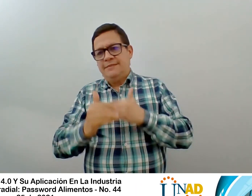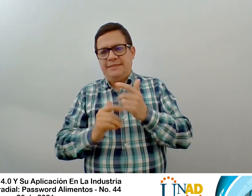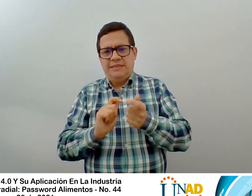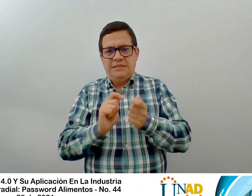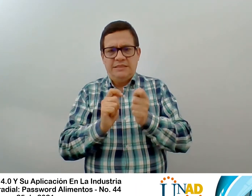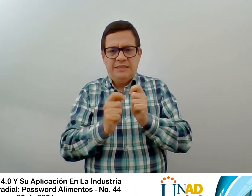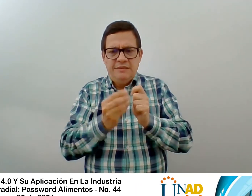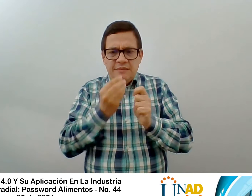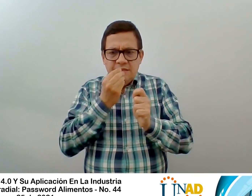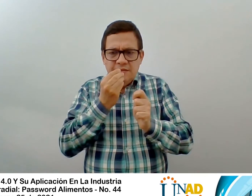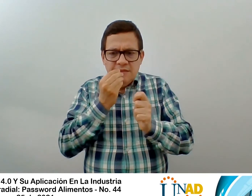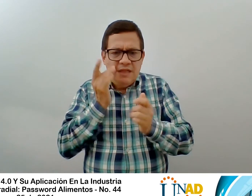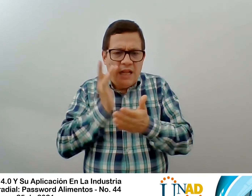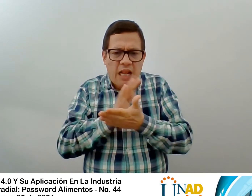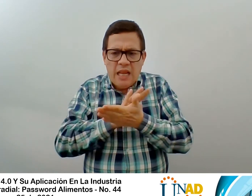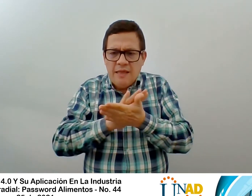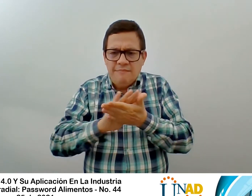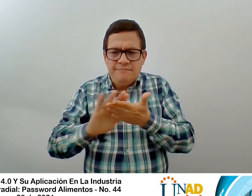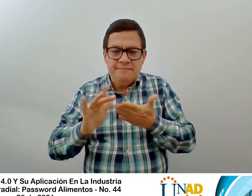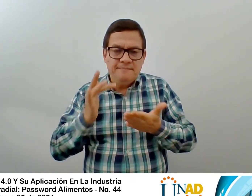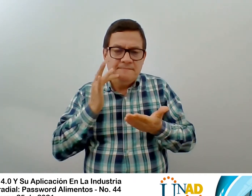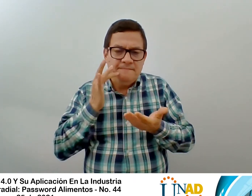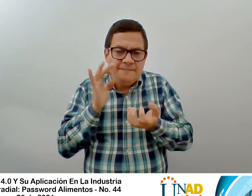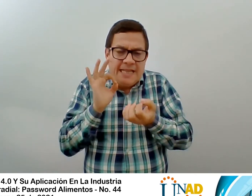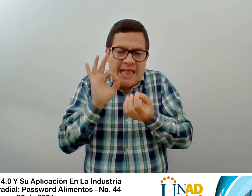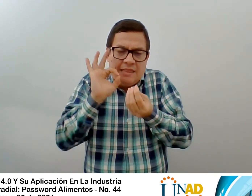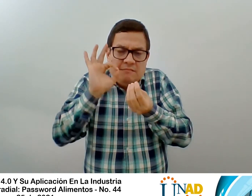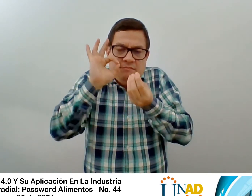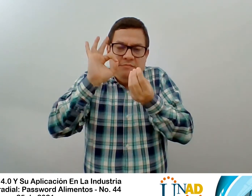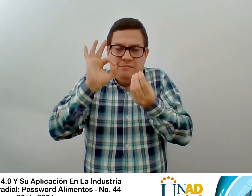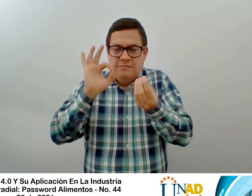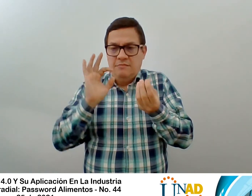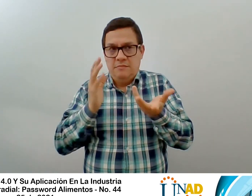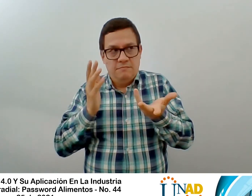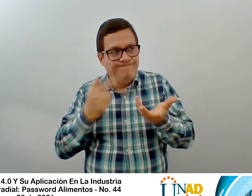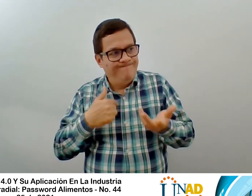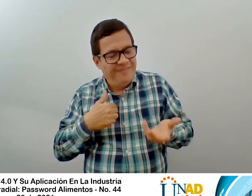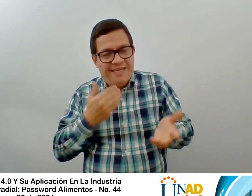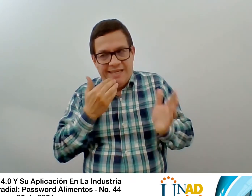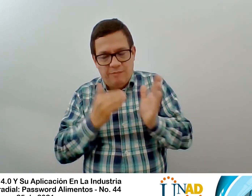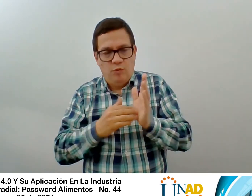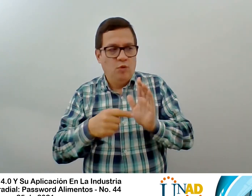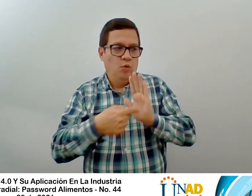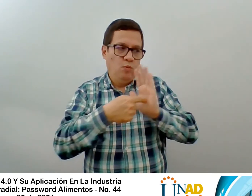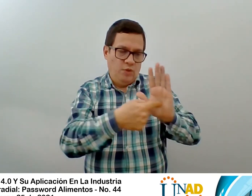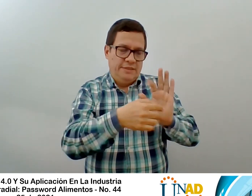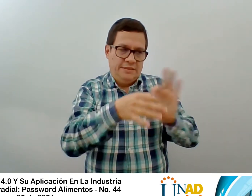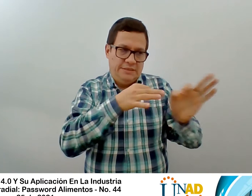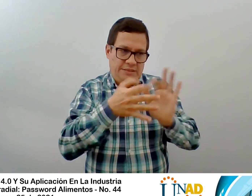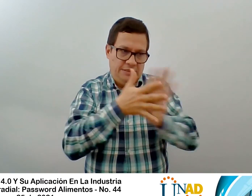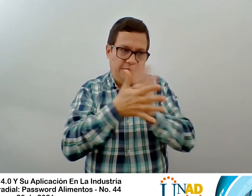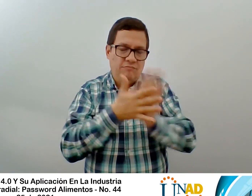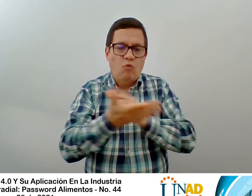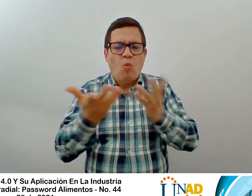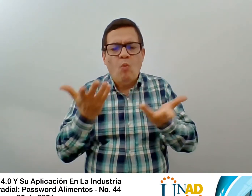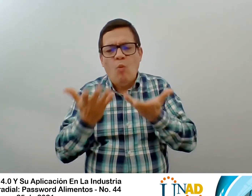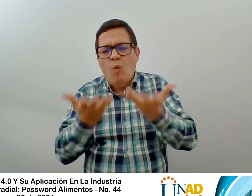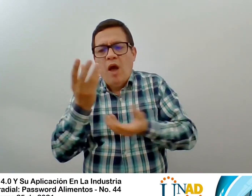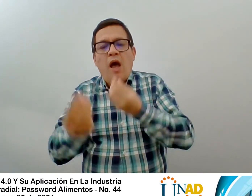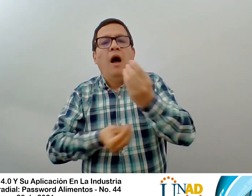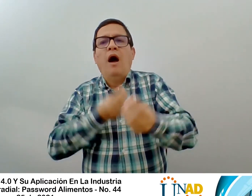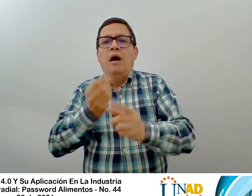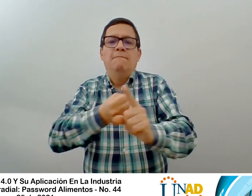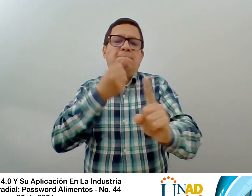van a lograr grandes beneficios en cuanto a inocuidad alimentaria. Y aquí quisiera ser un poco más puntual y dar algunos